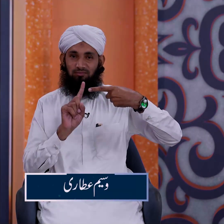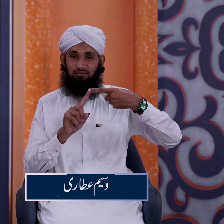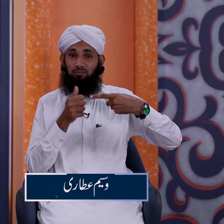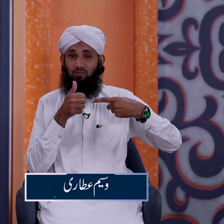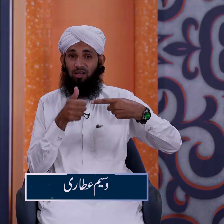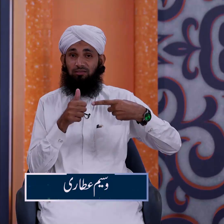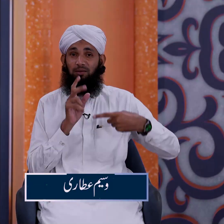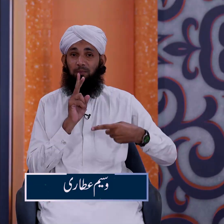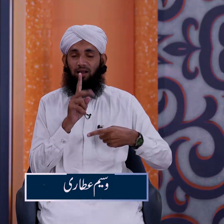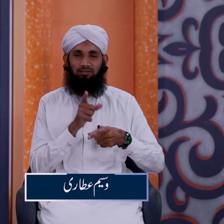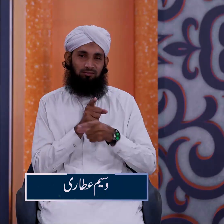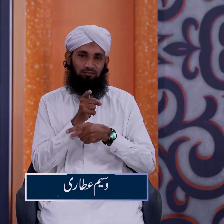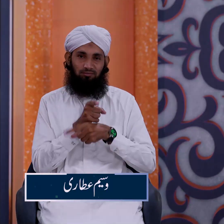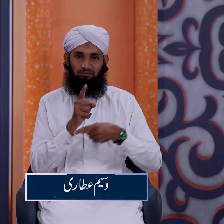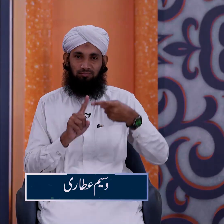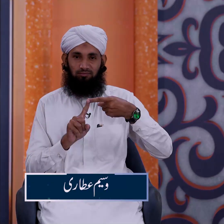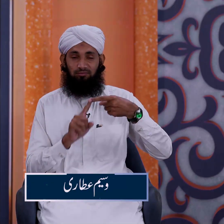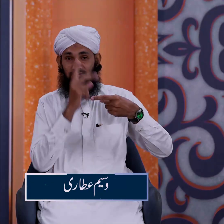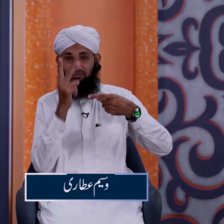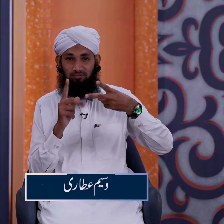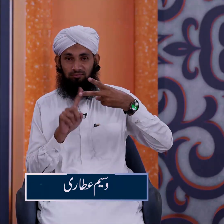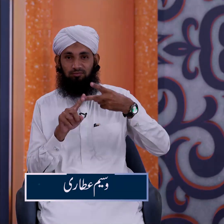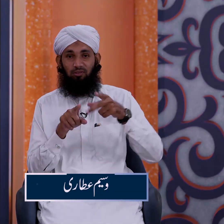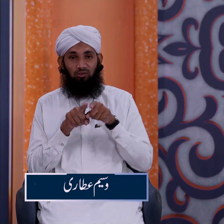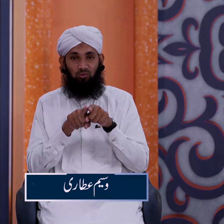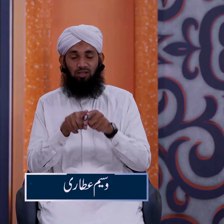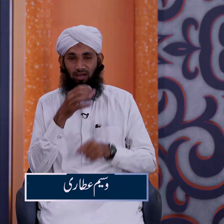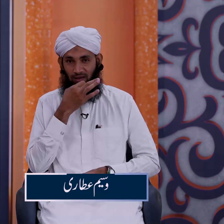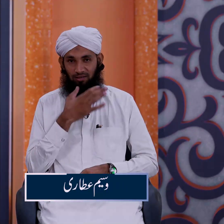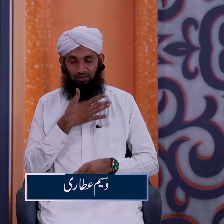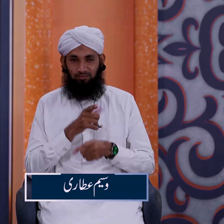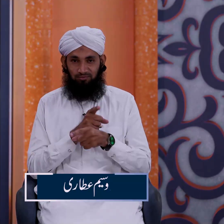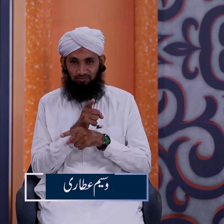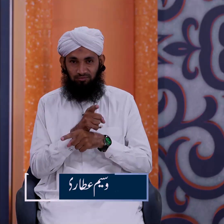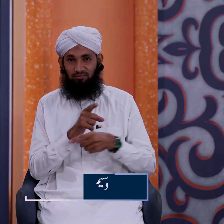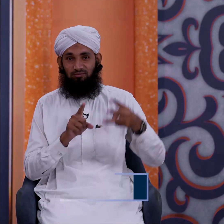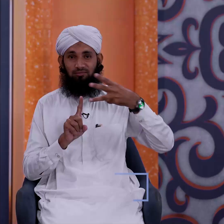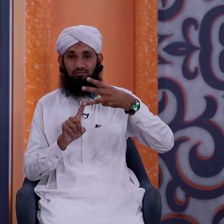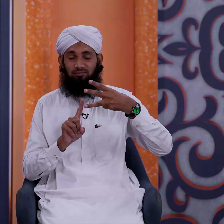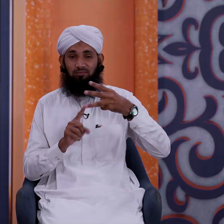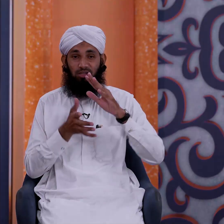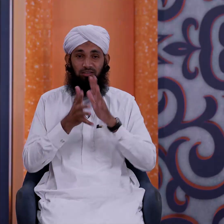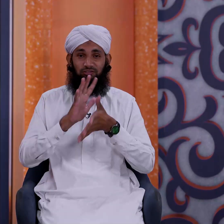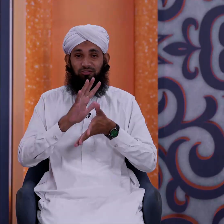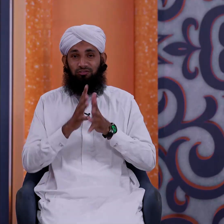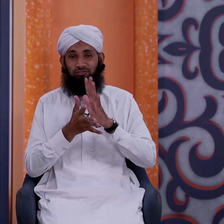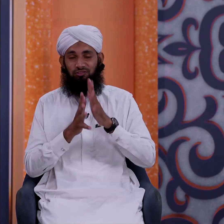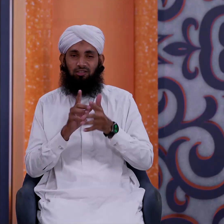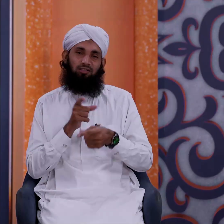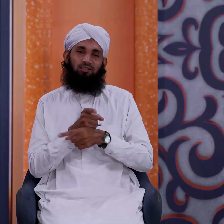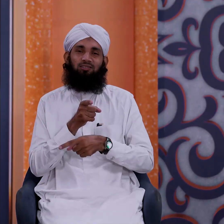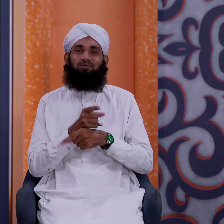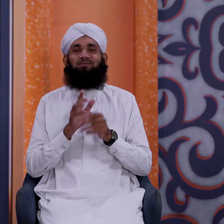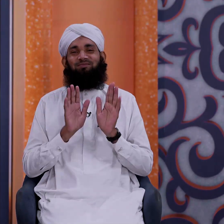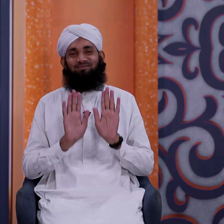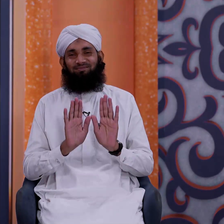جس میں ہم کوئی نئی بات سیکھتے ہیں، اس کے بعد ہم سنت آداب سیکھتے ہیں، پھر آخر میں ہم سائن لینگویج کے کچھ اشارے یہاں